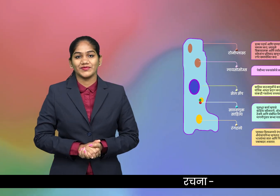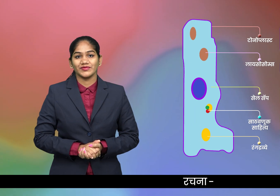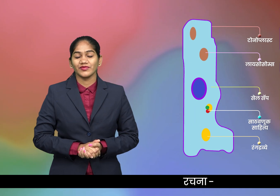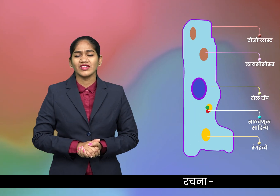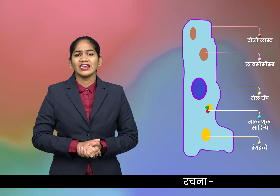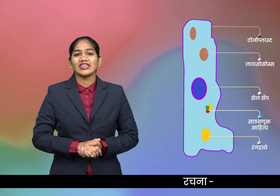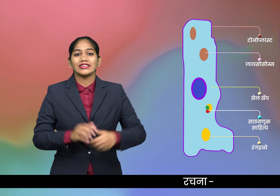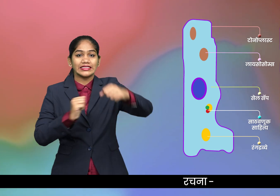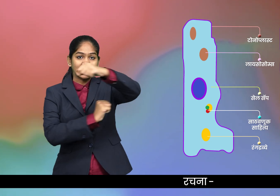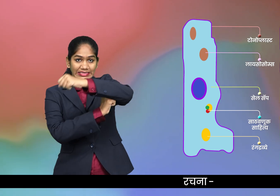रचना